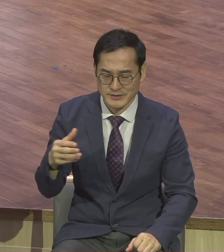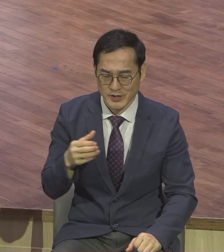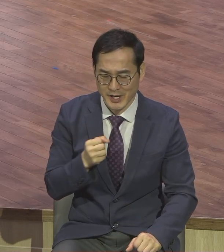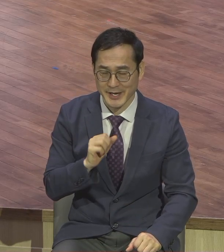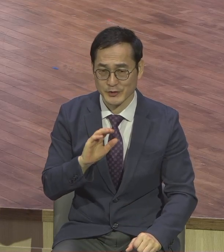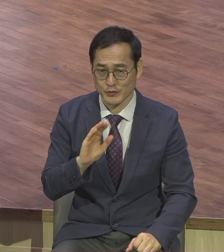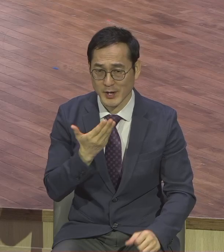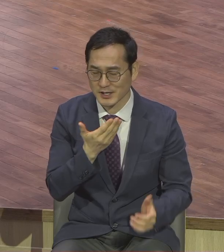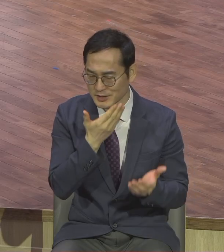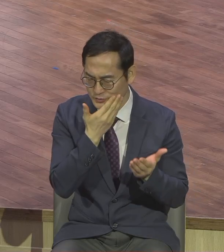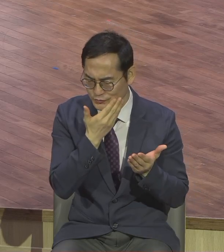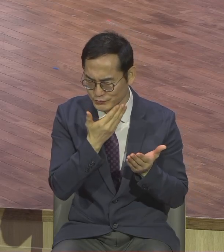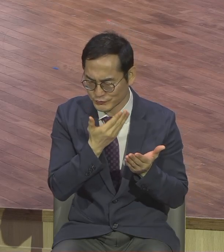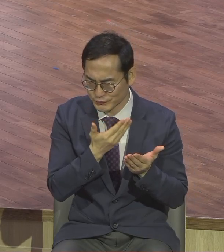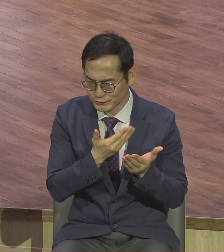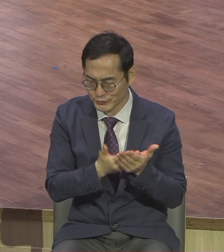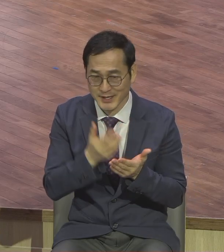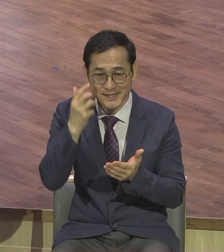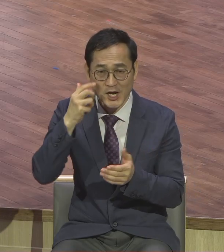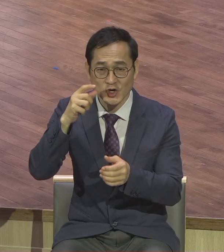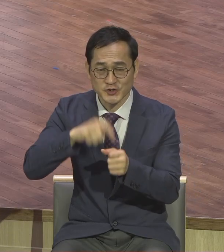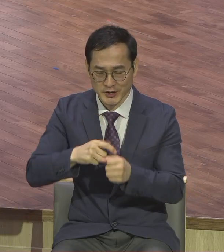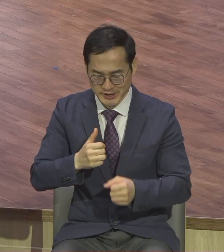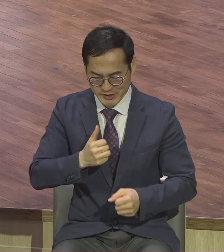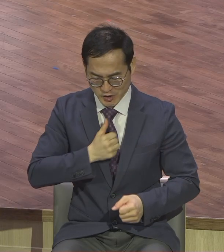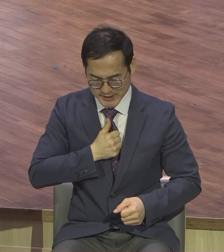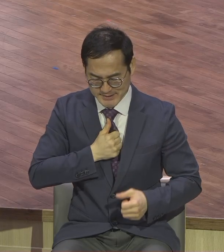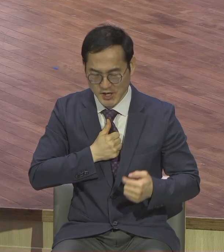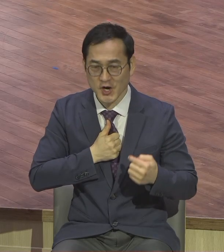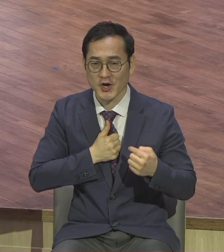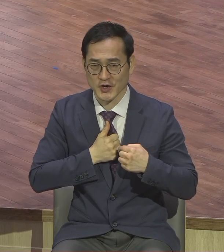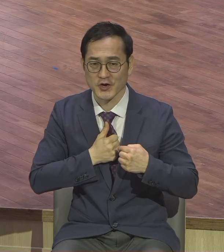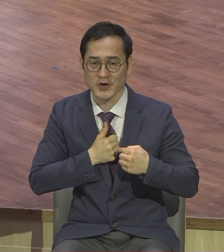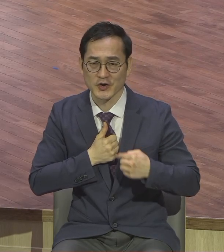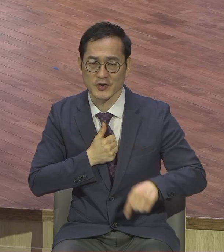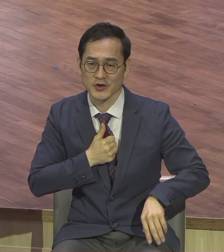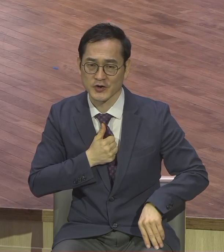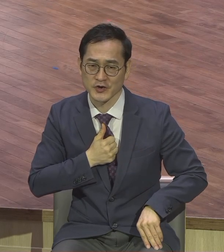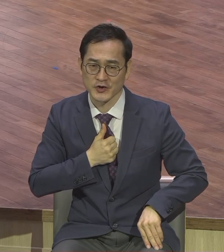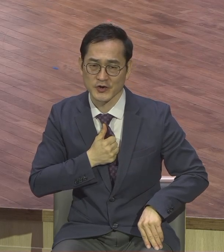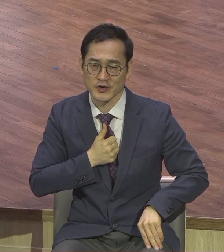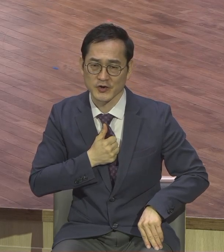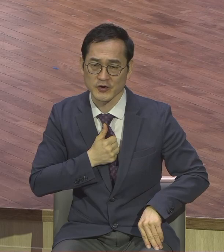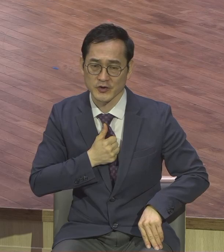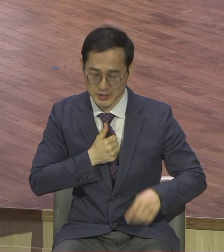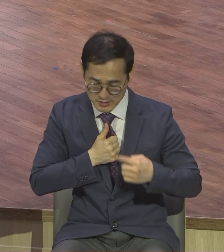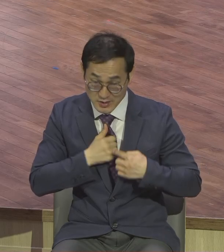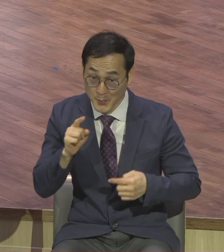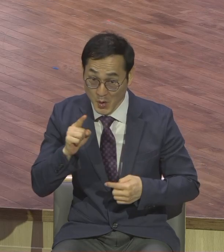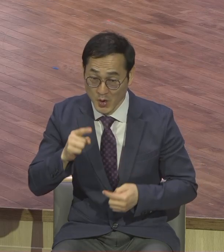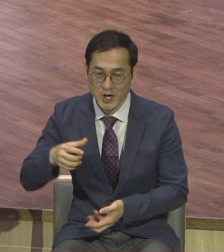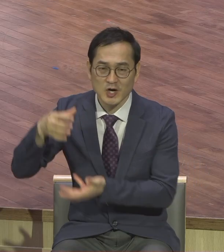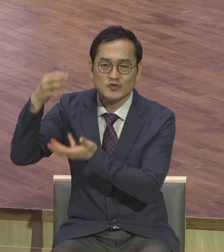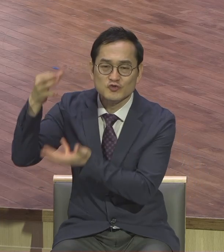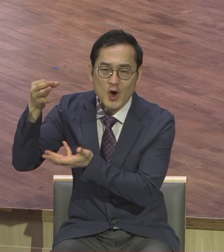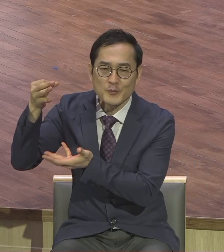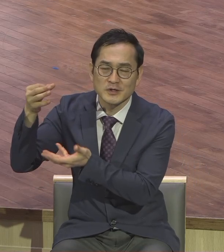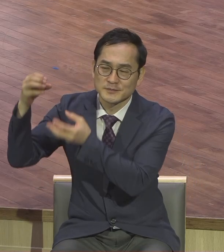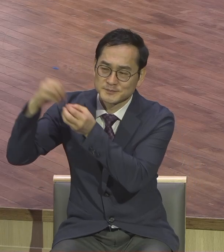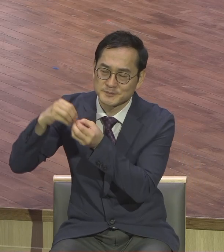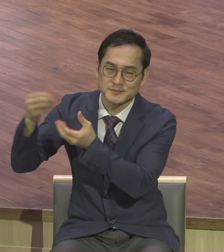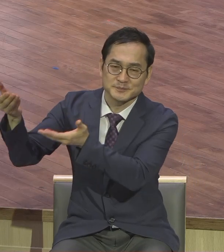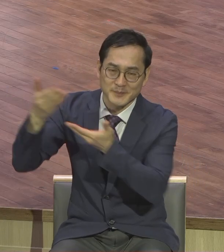가장 중요한 영적 정체성이 오늘 제목입니다. 유업을 열자다. 이게 우리